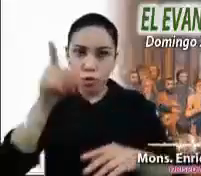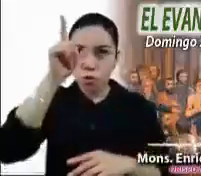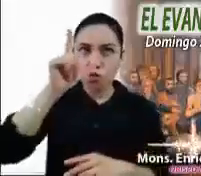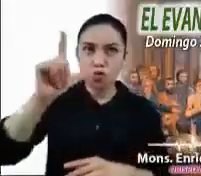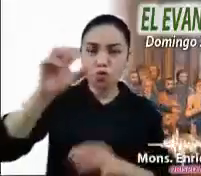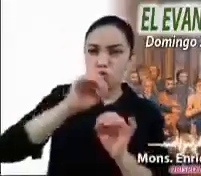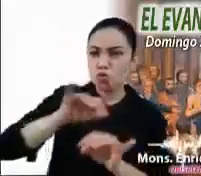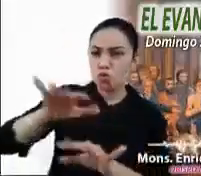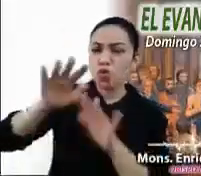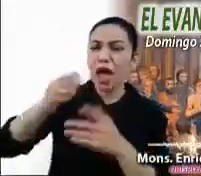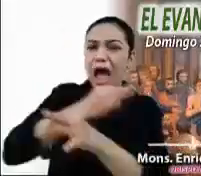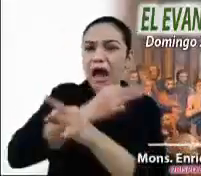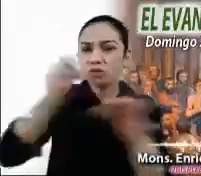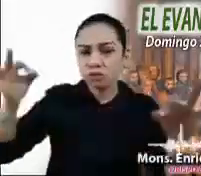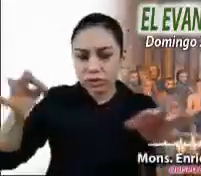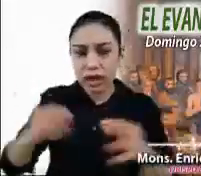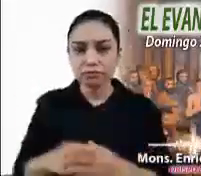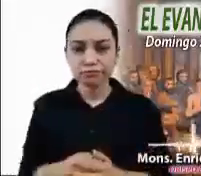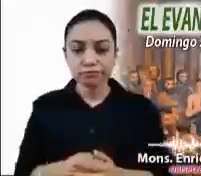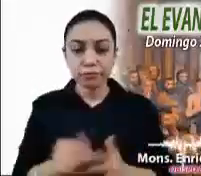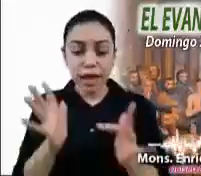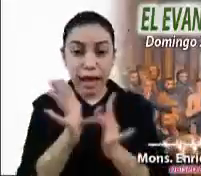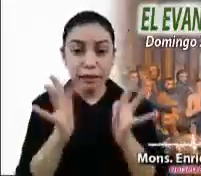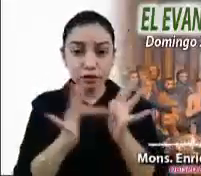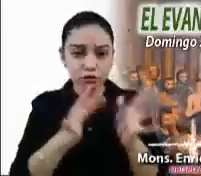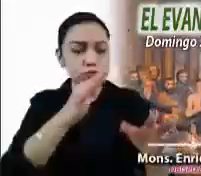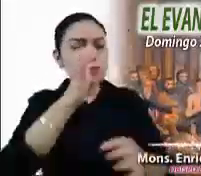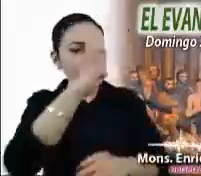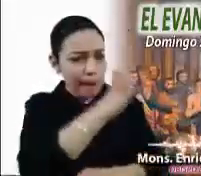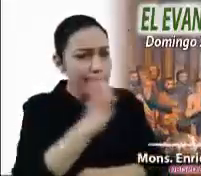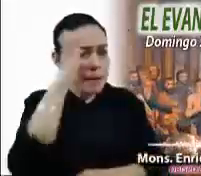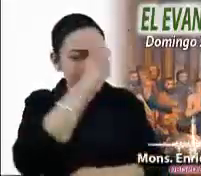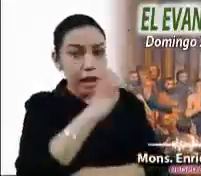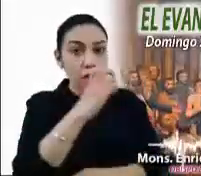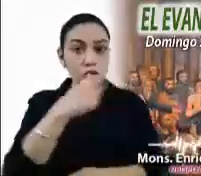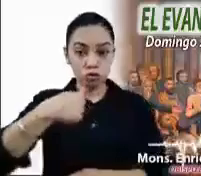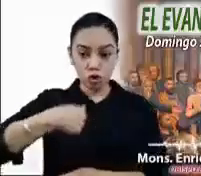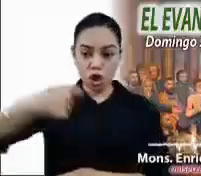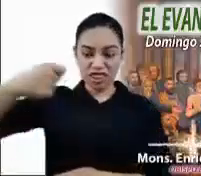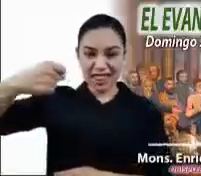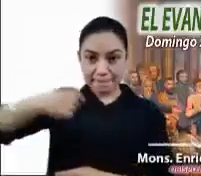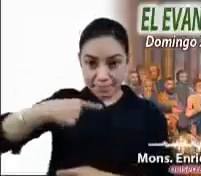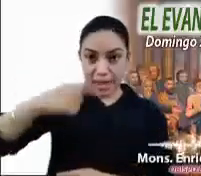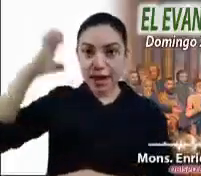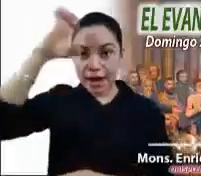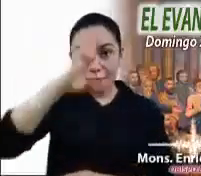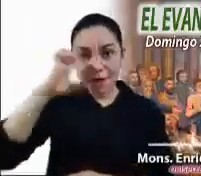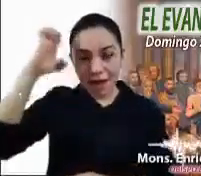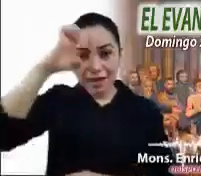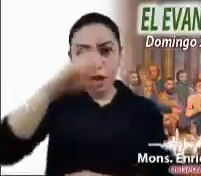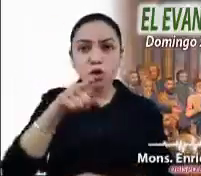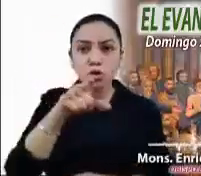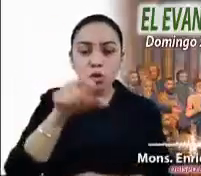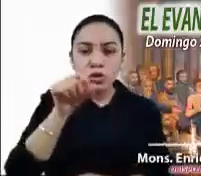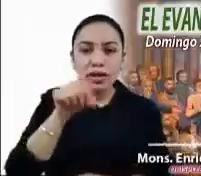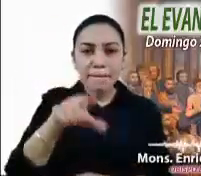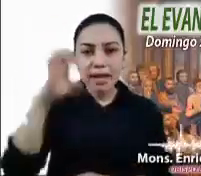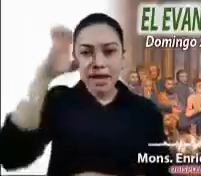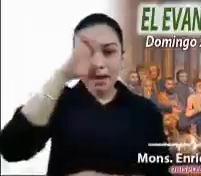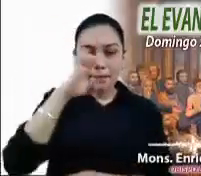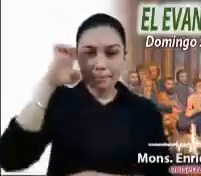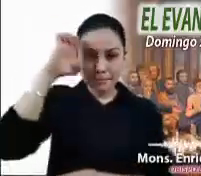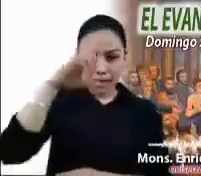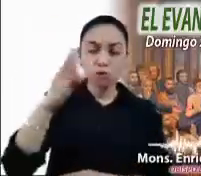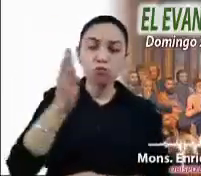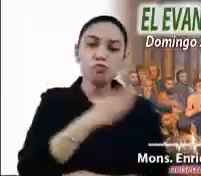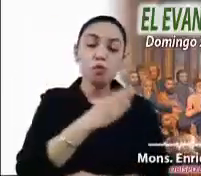es evangelio y yo también soy evangelio. Soy buena noticia. ¿Qué acciones concretas podemos